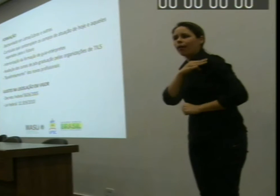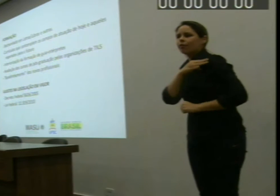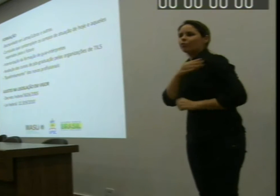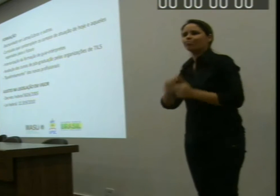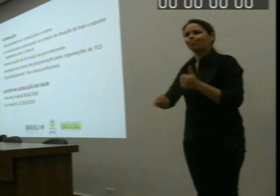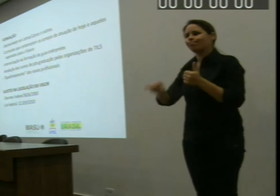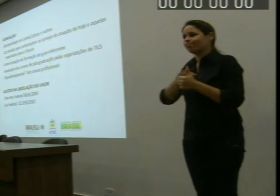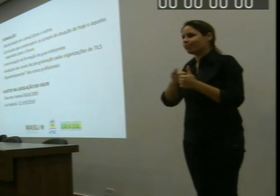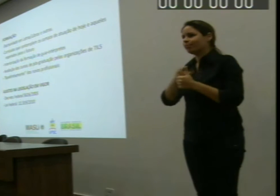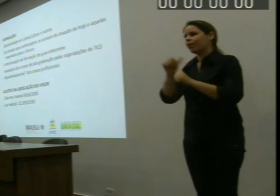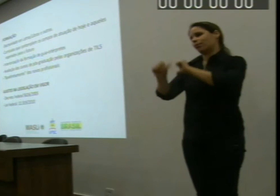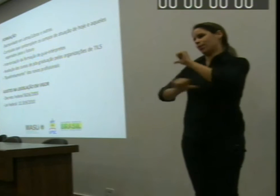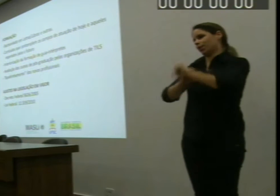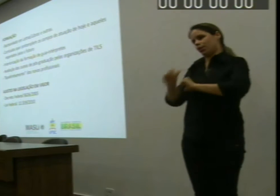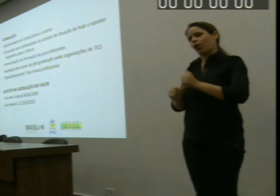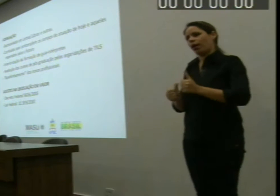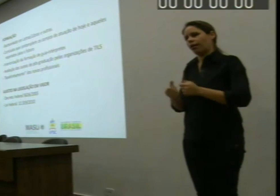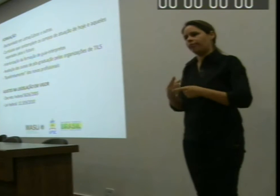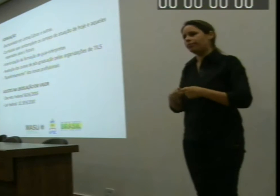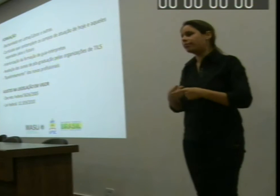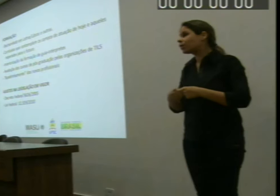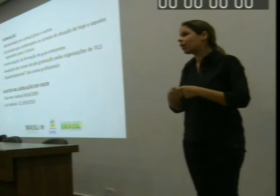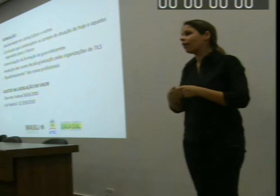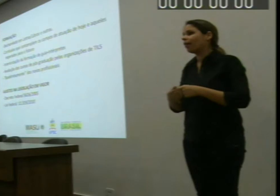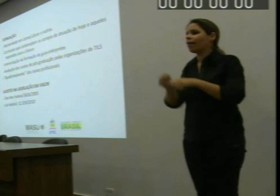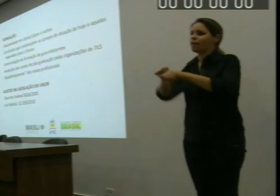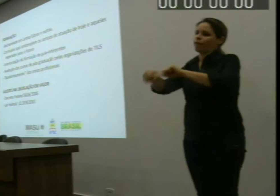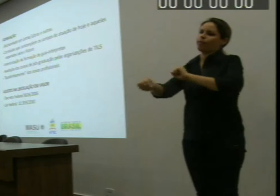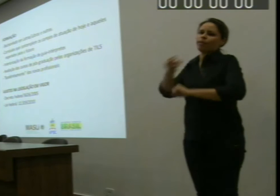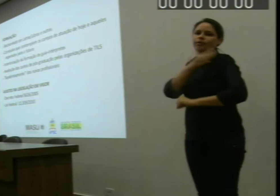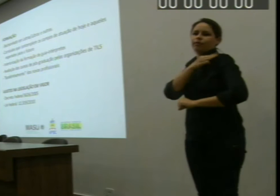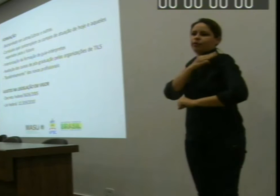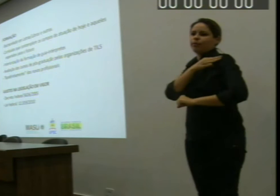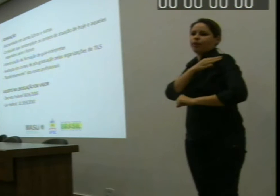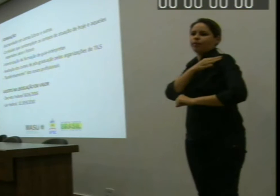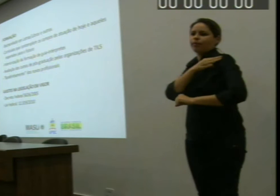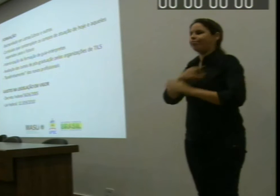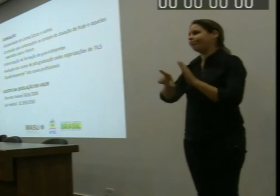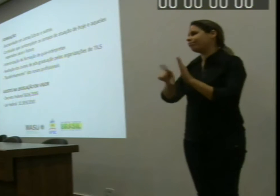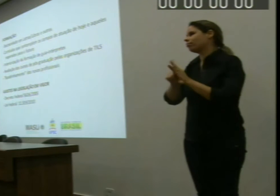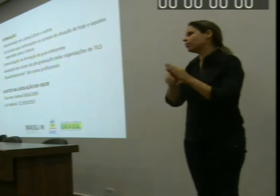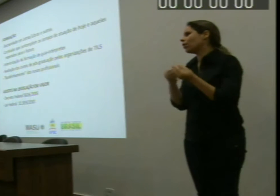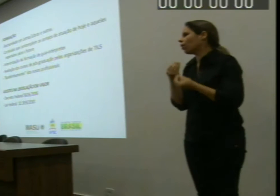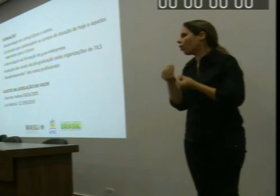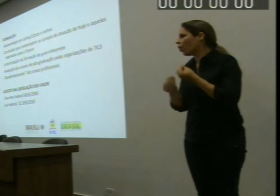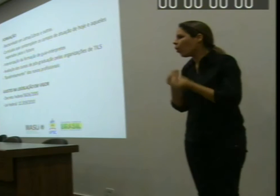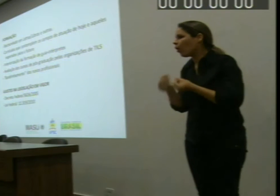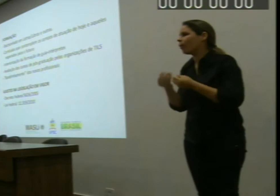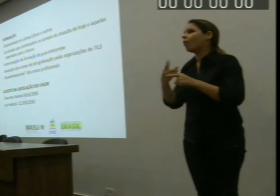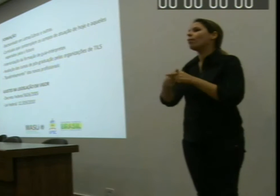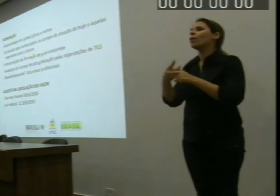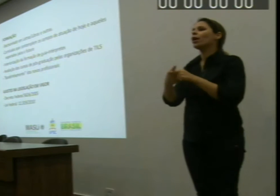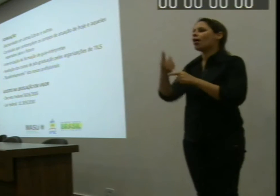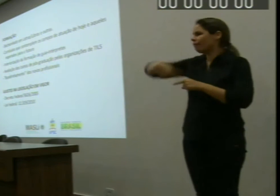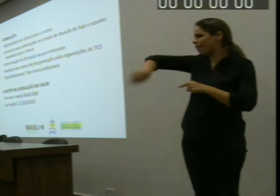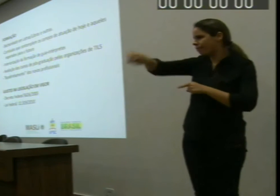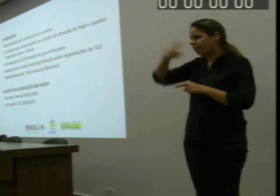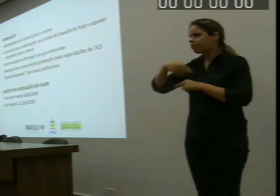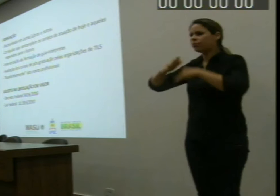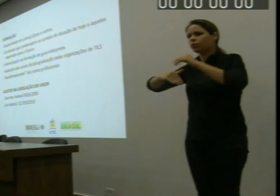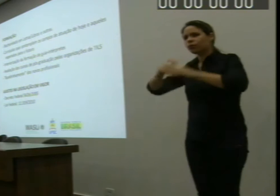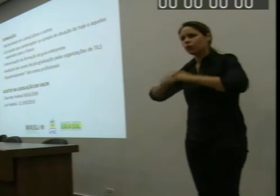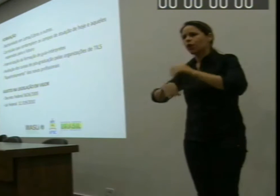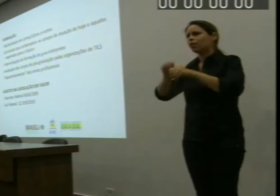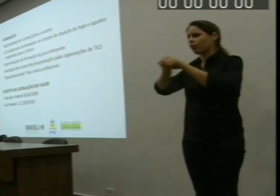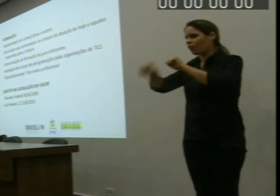primeiro ponto dela ela determina a formação de nível médio Então os interpretes estão estudando estão fazendo suas faculdades até outras